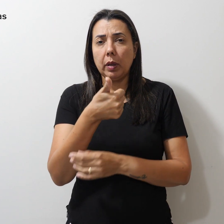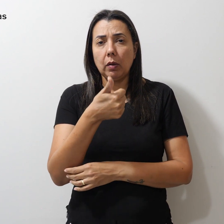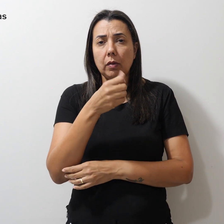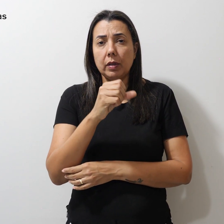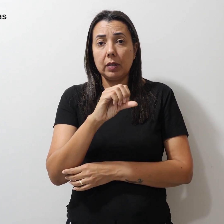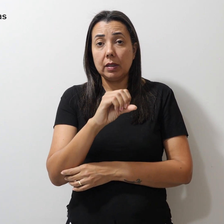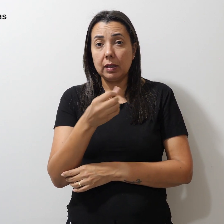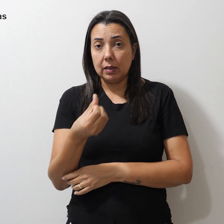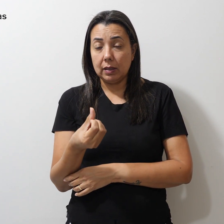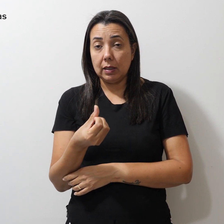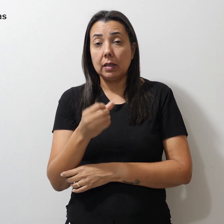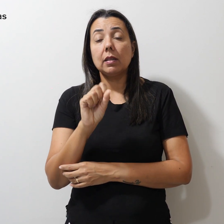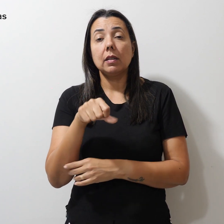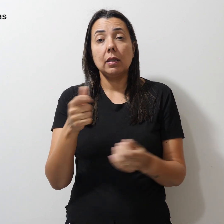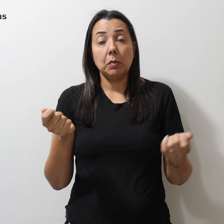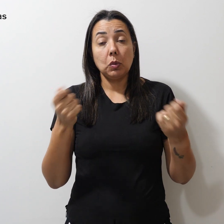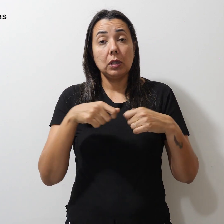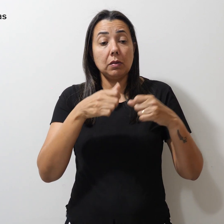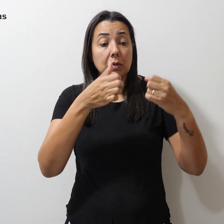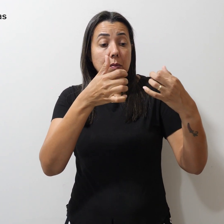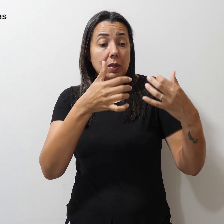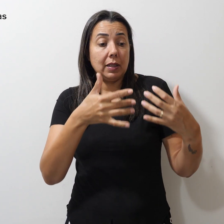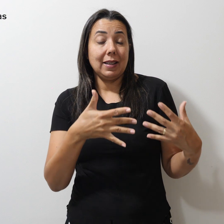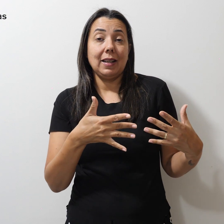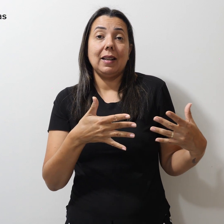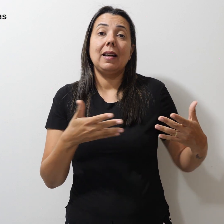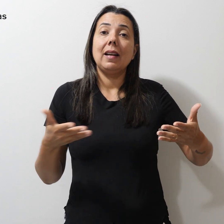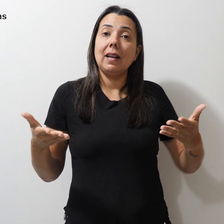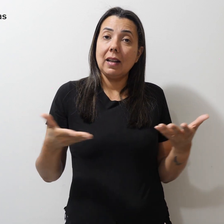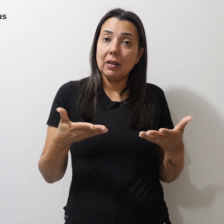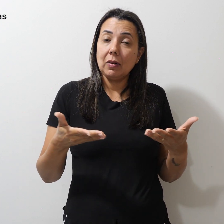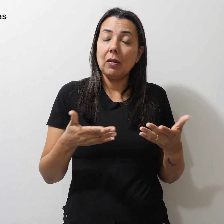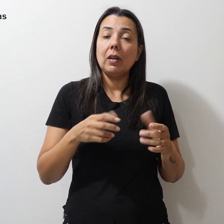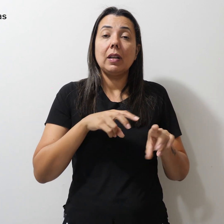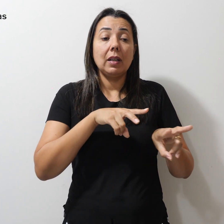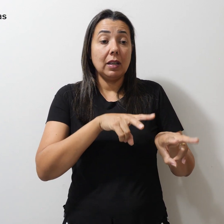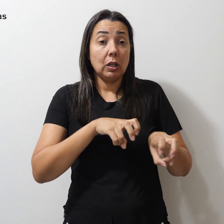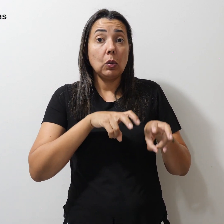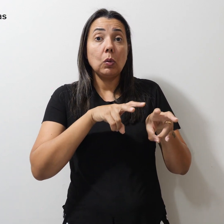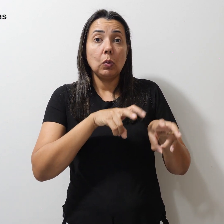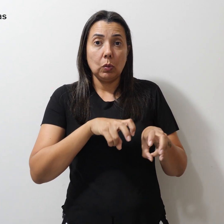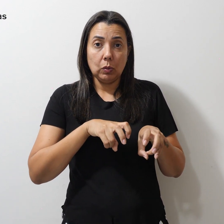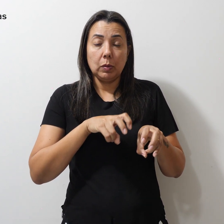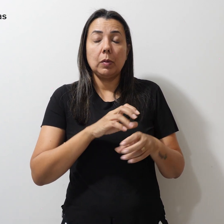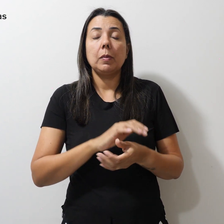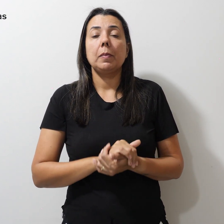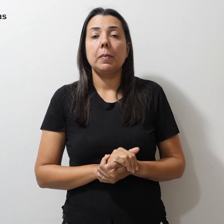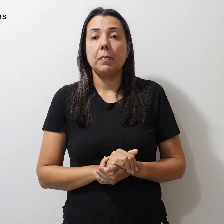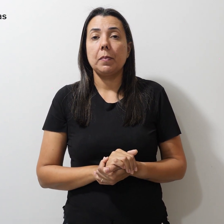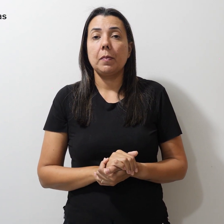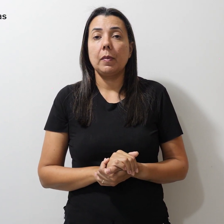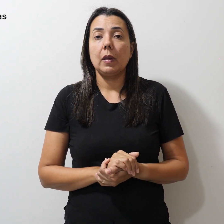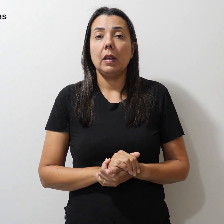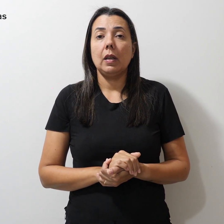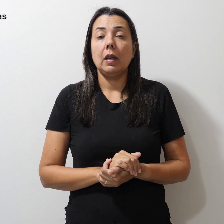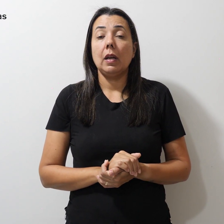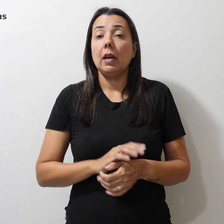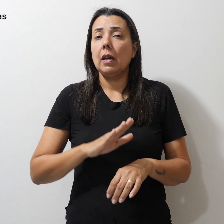1960, é possível dizer que o exercício de agricultor e agricultora é um dos mais antigos